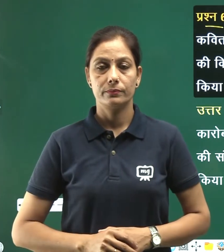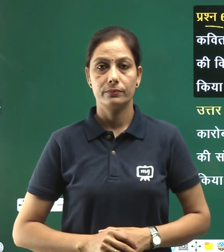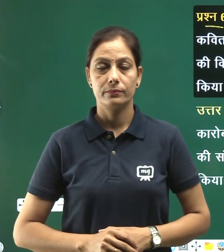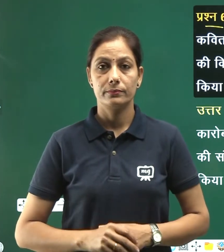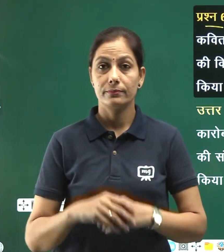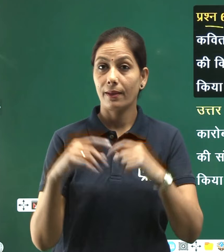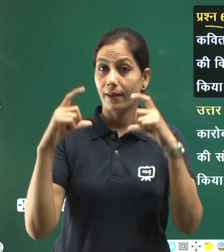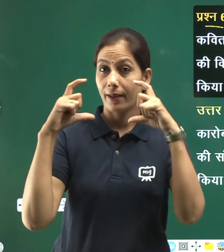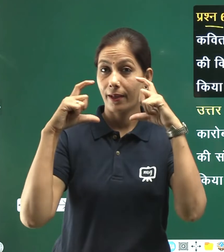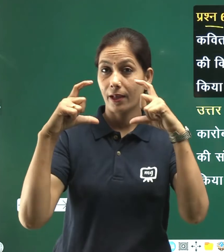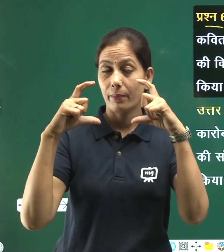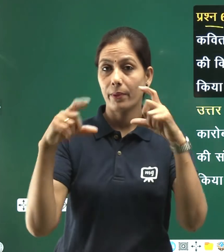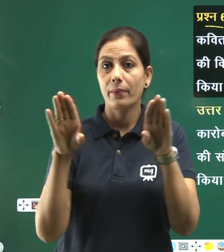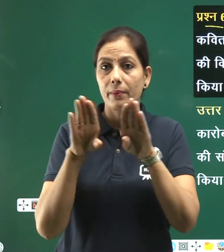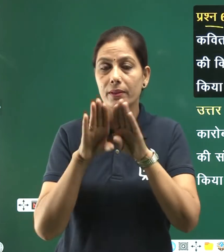कैमरे में बंद